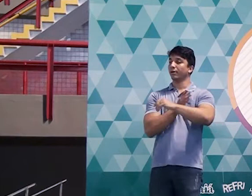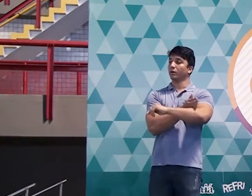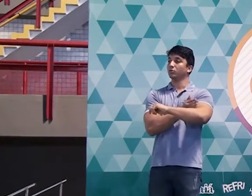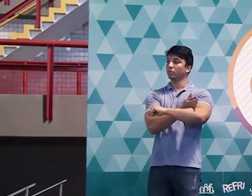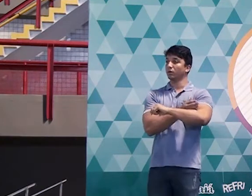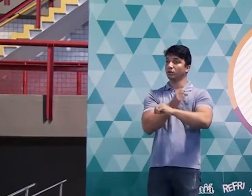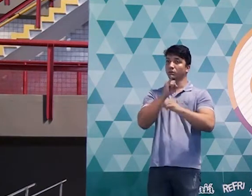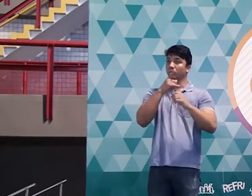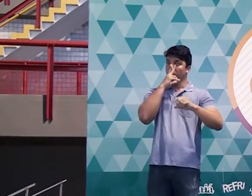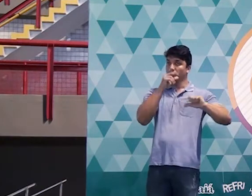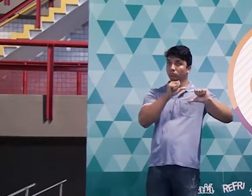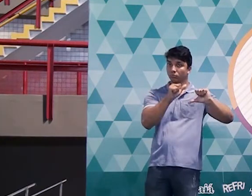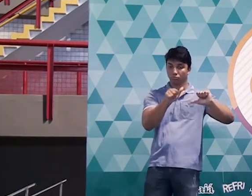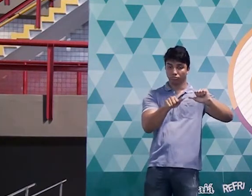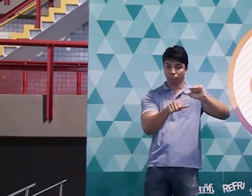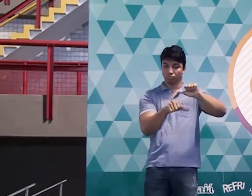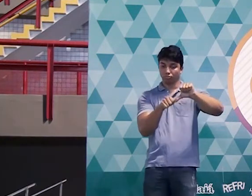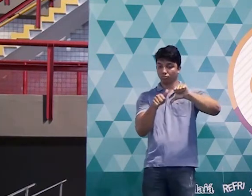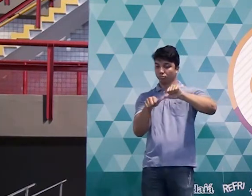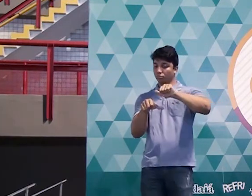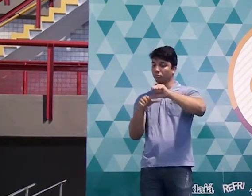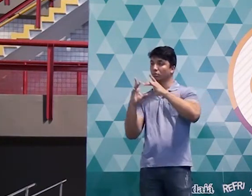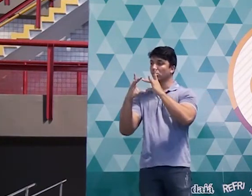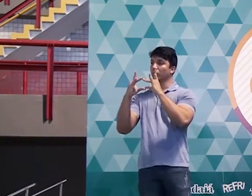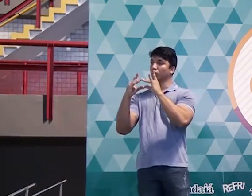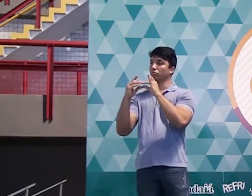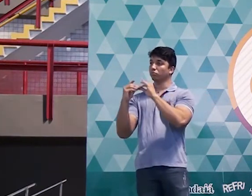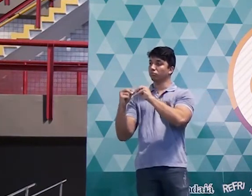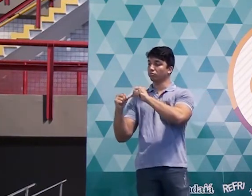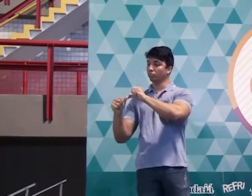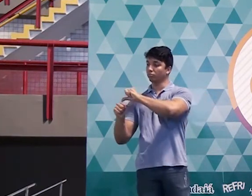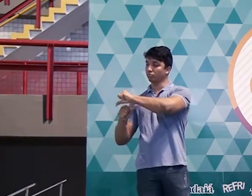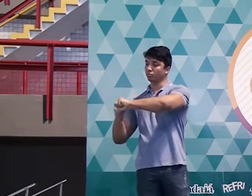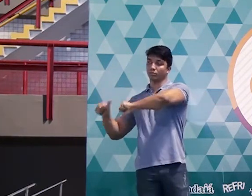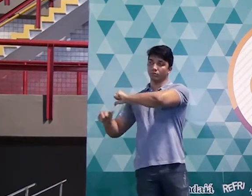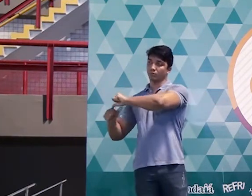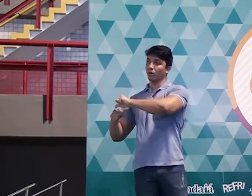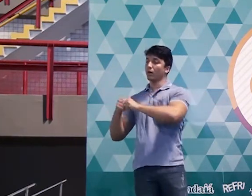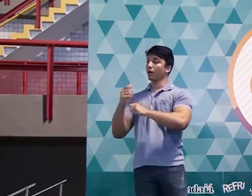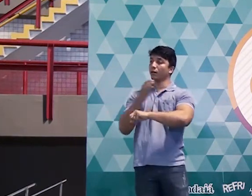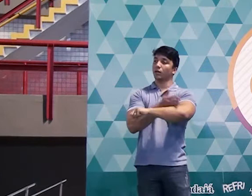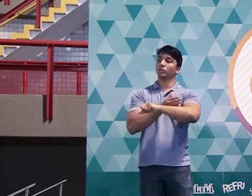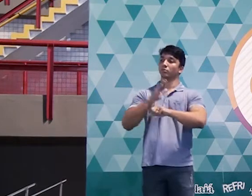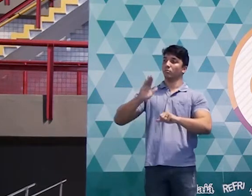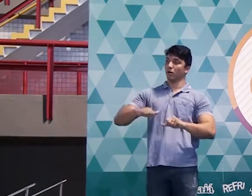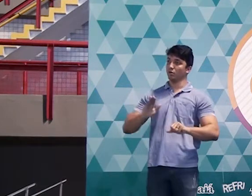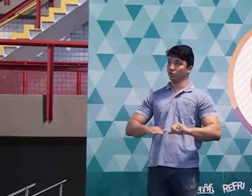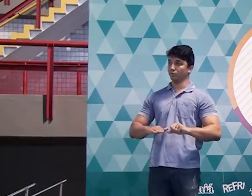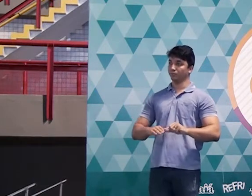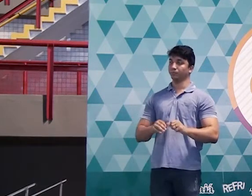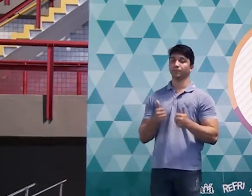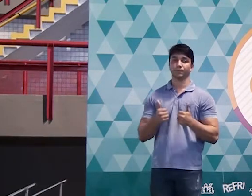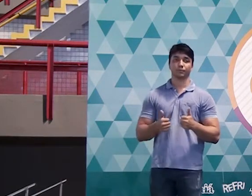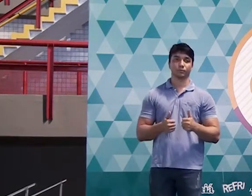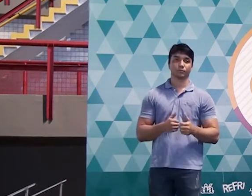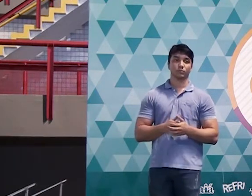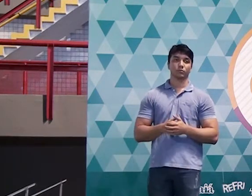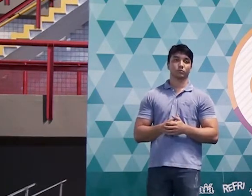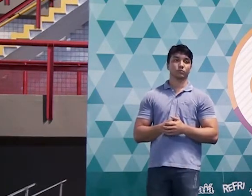começar a se transformar, eu tenho a Baixa Idade Média. Tranquilo? Beleza? Vamos